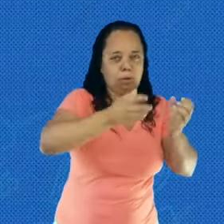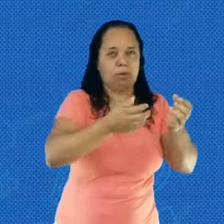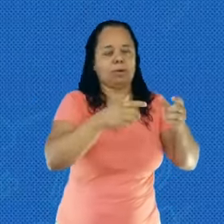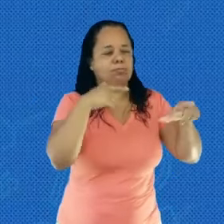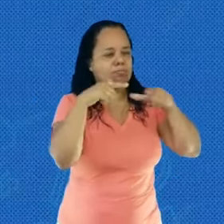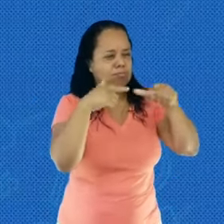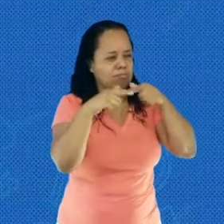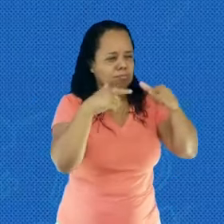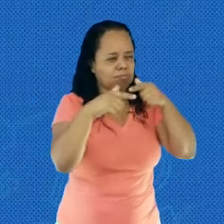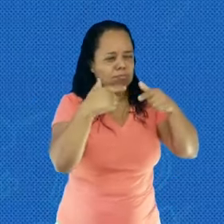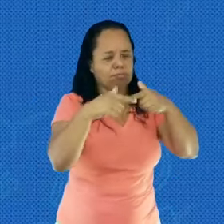sinais.